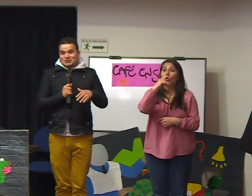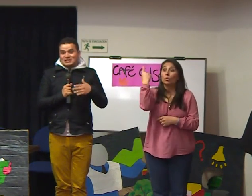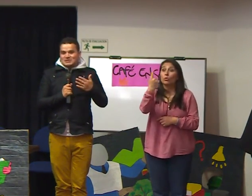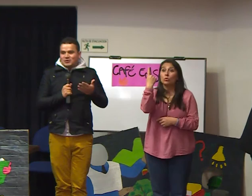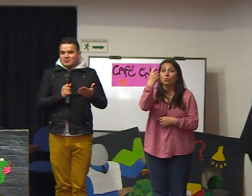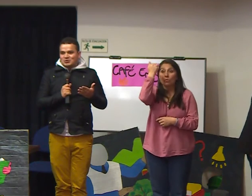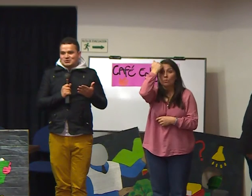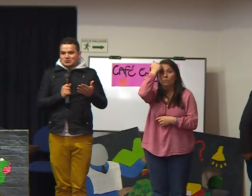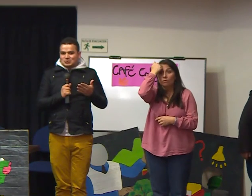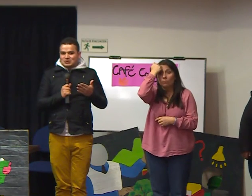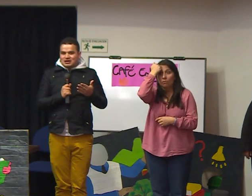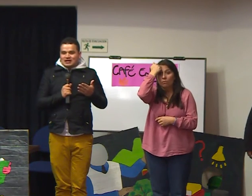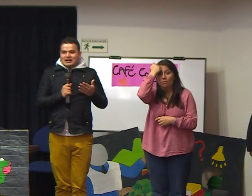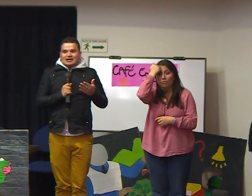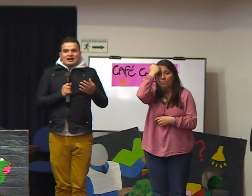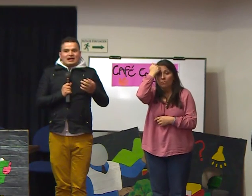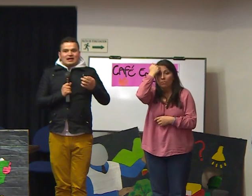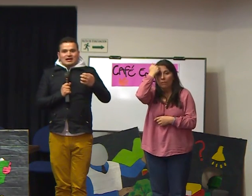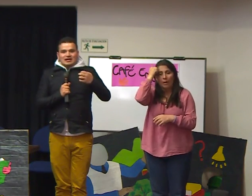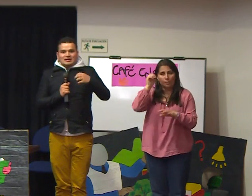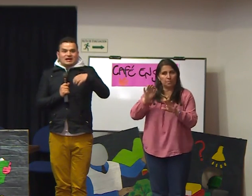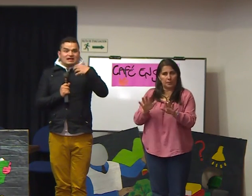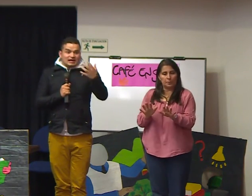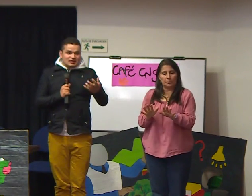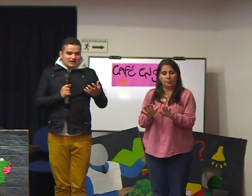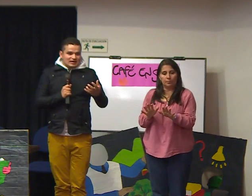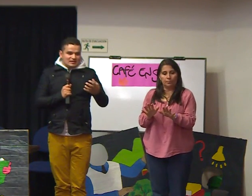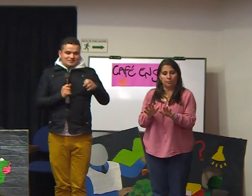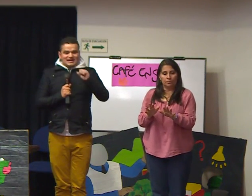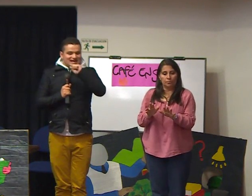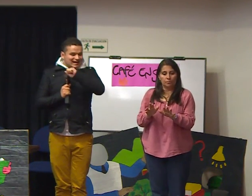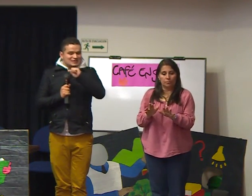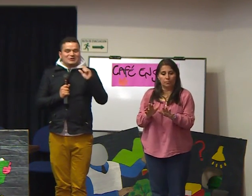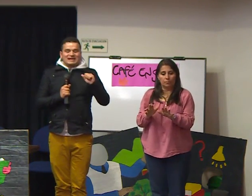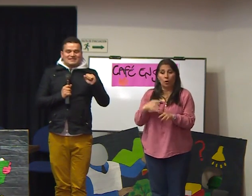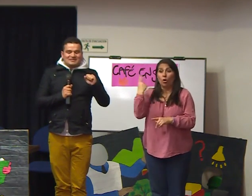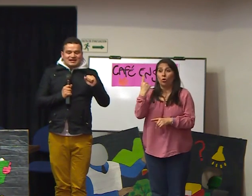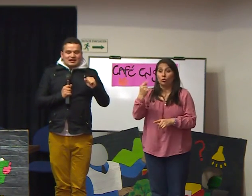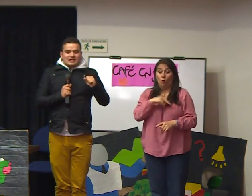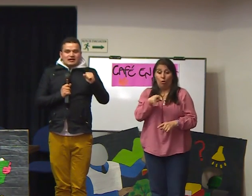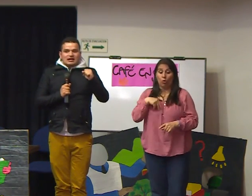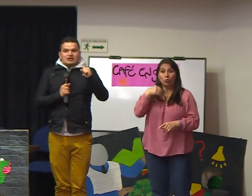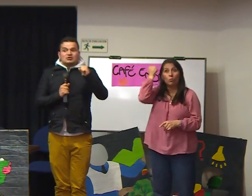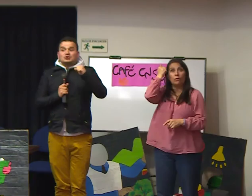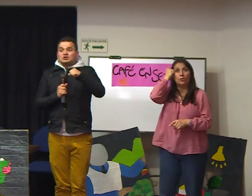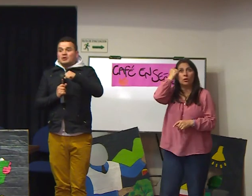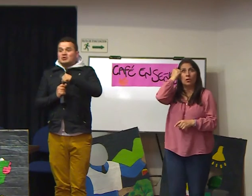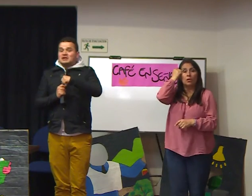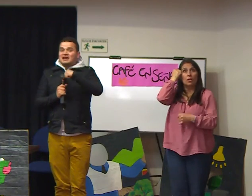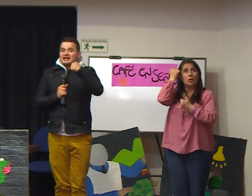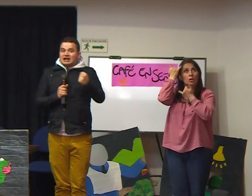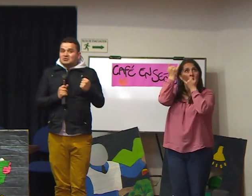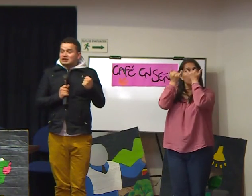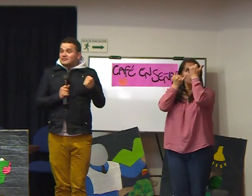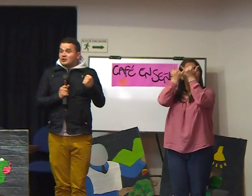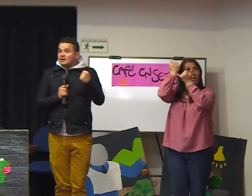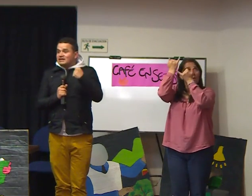no solamente como docentes podemos nosotros imaginar, a eso venía, nosotros podemos imaginar nuestra forma de